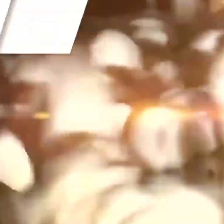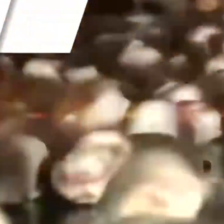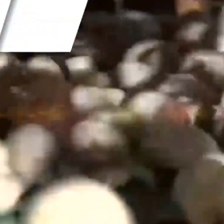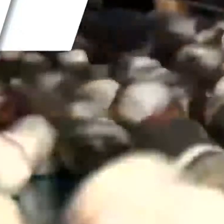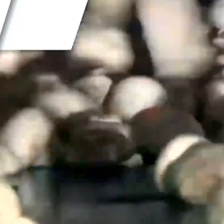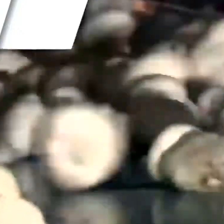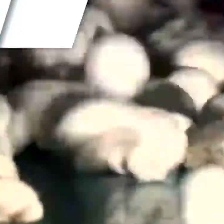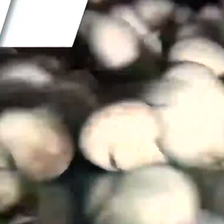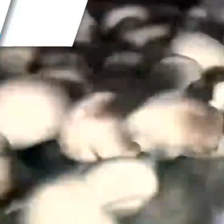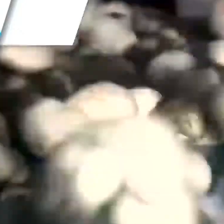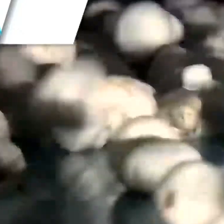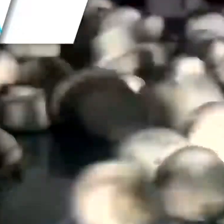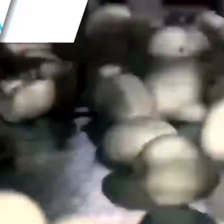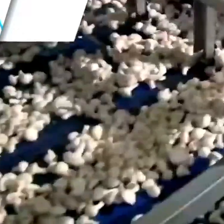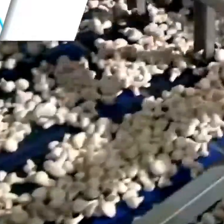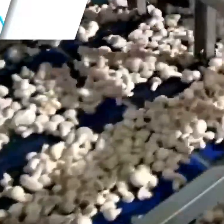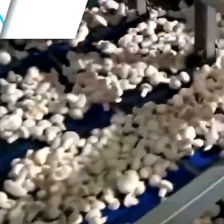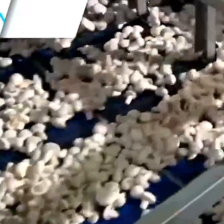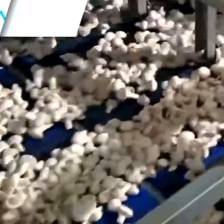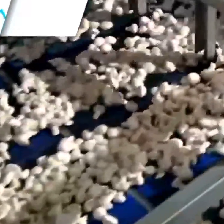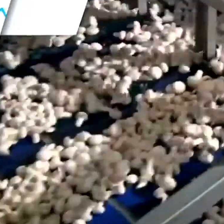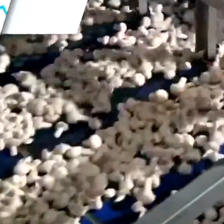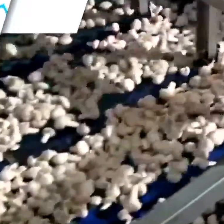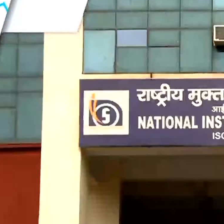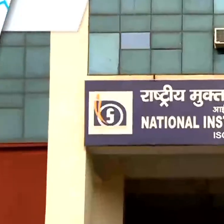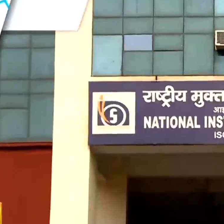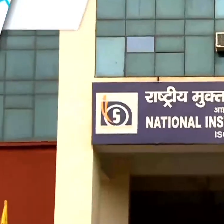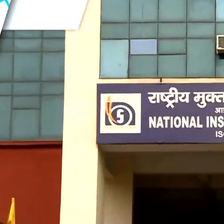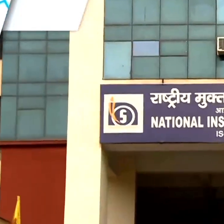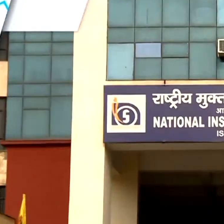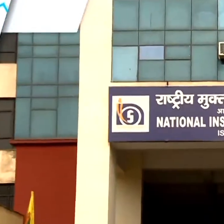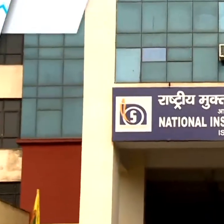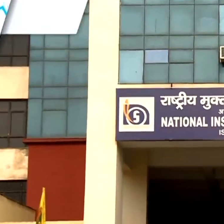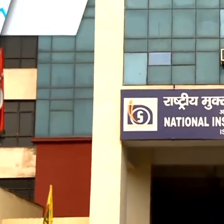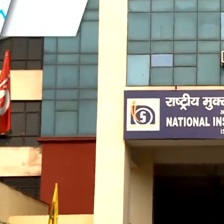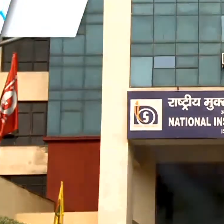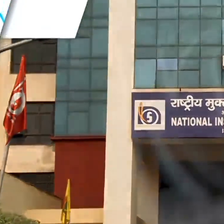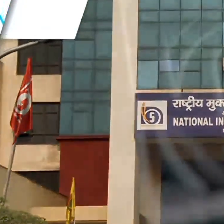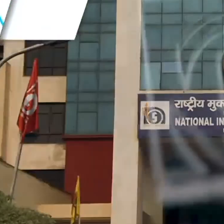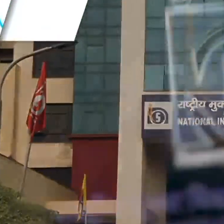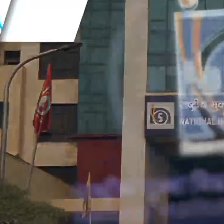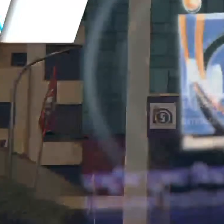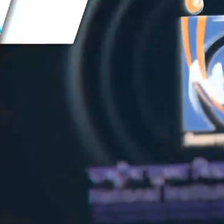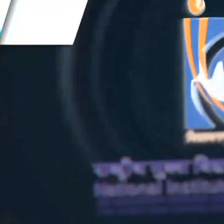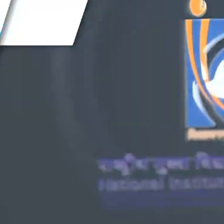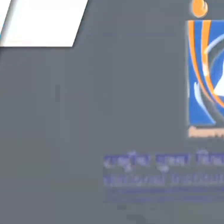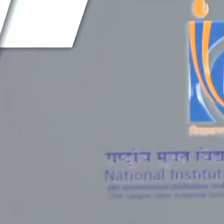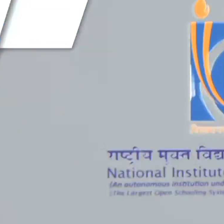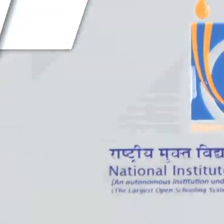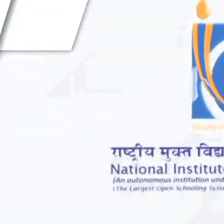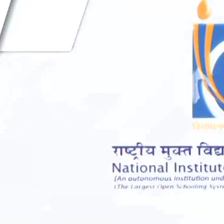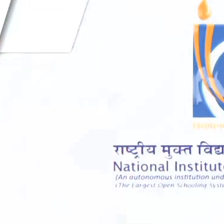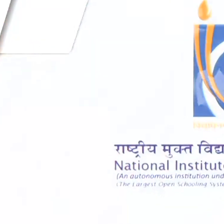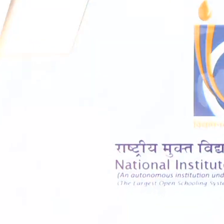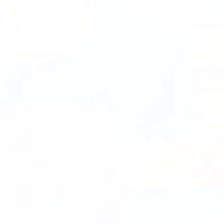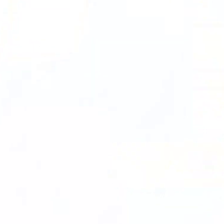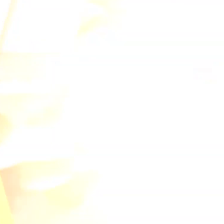मशरूम उद्योग के विकास को देखते हुए विश्व के सबसे बड़े मुक्त विद्यालयी शिक्षा संस्थान NIUS द्वारा